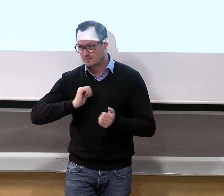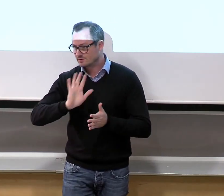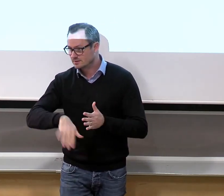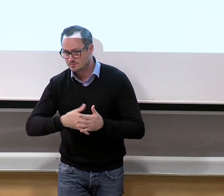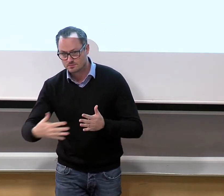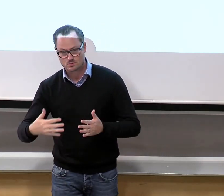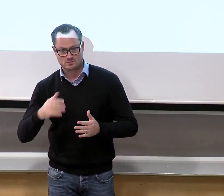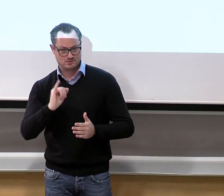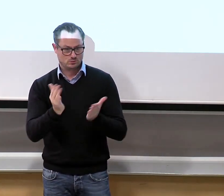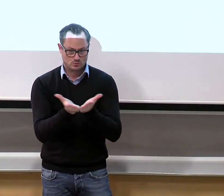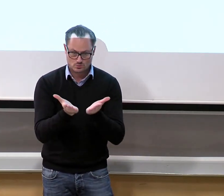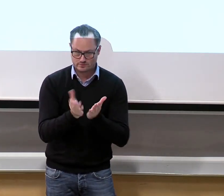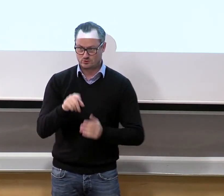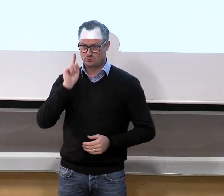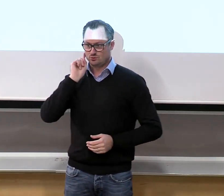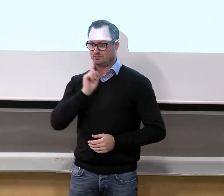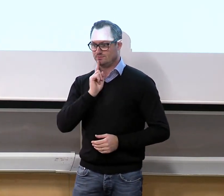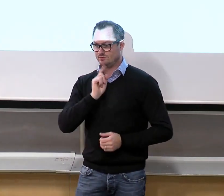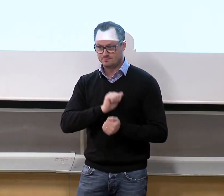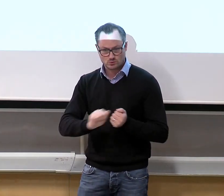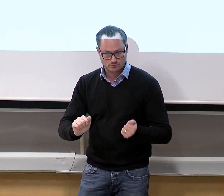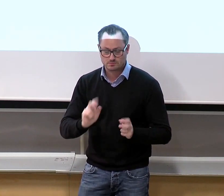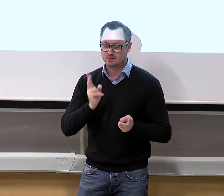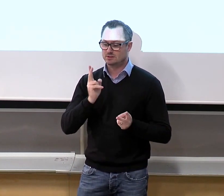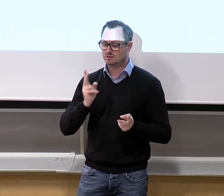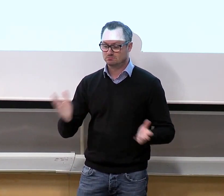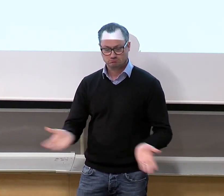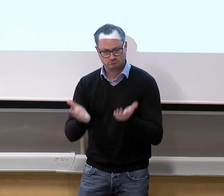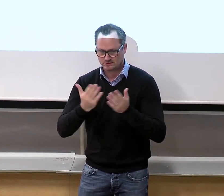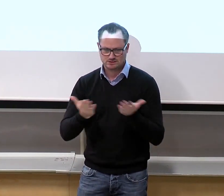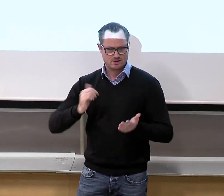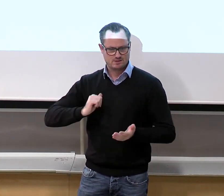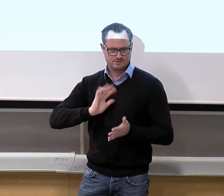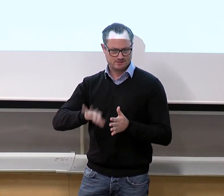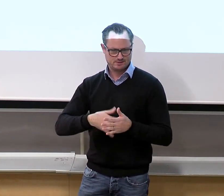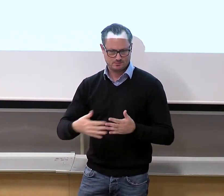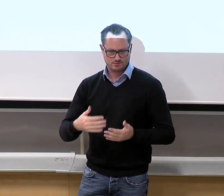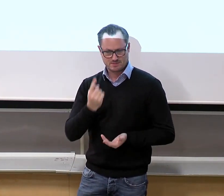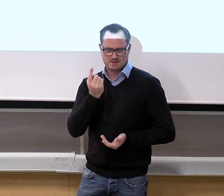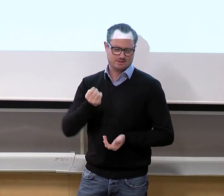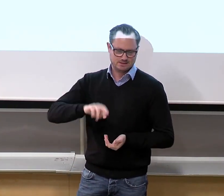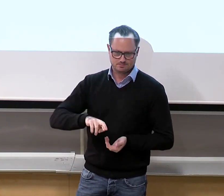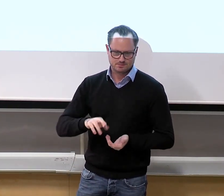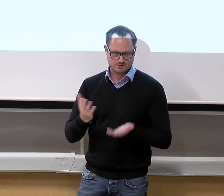Fortfarande så är det så på många håll i världen att man inte får använda teckenspråk för att undervisa döva och det uppmuntras inte